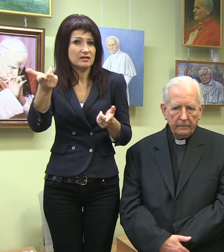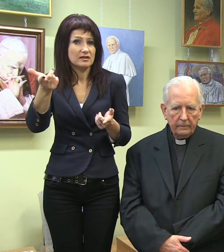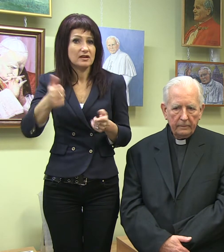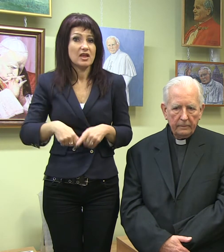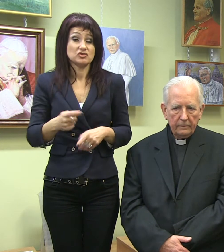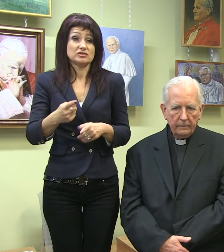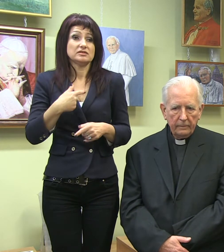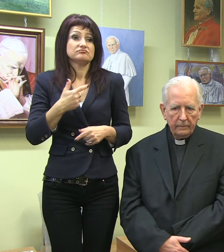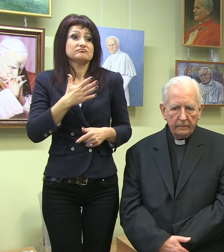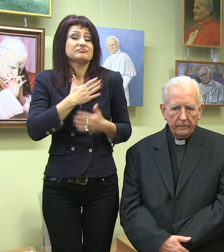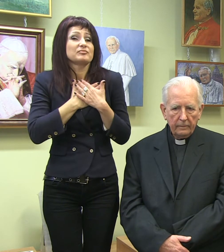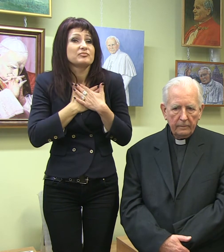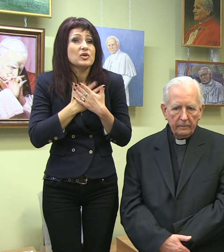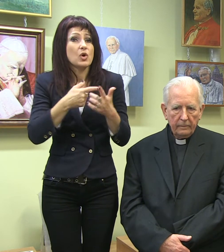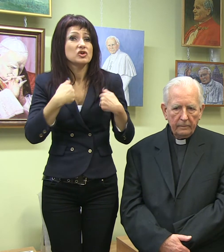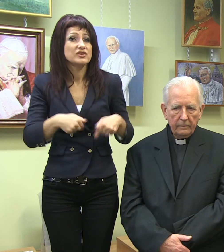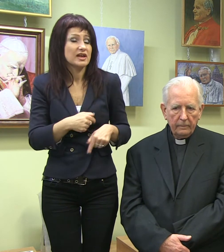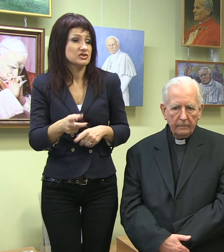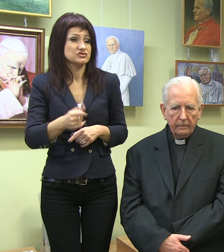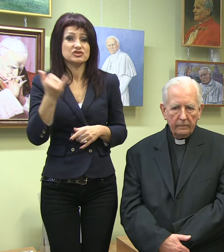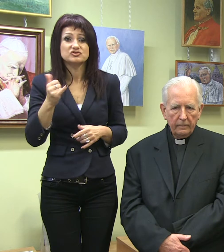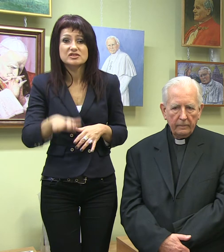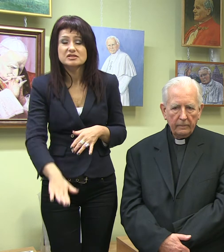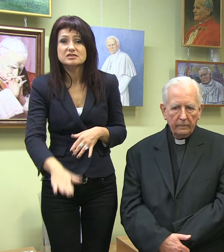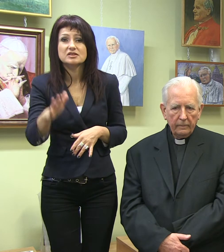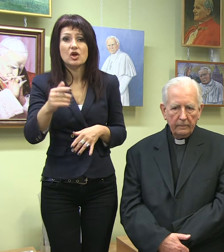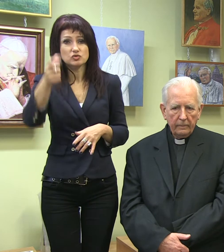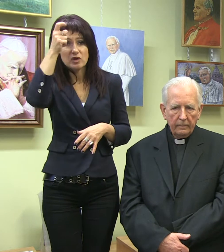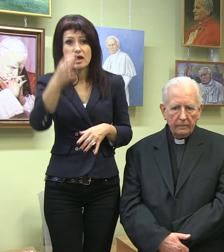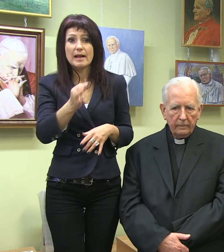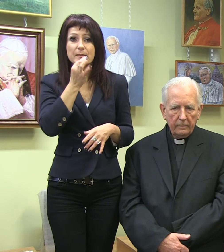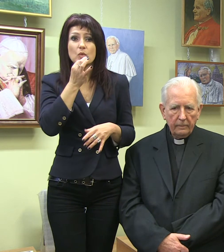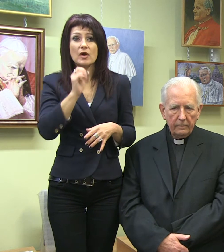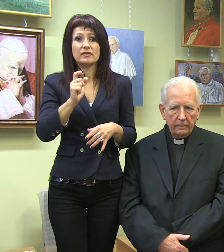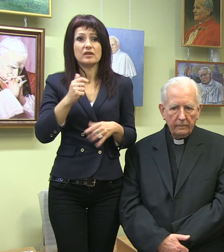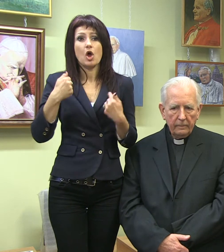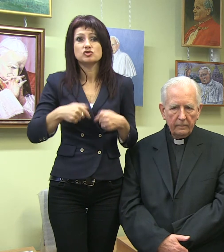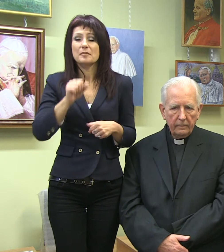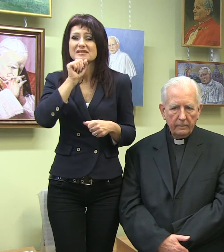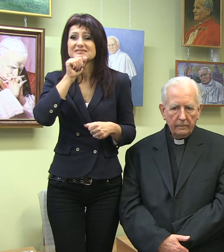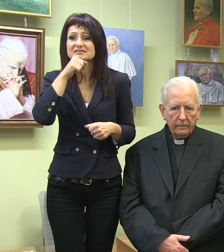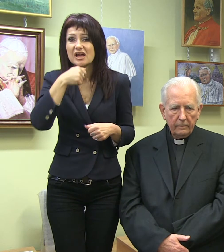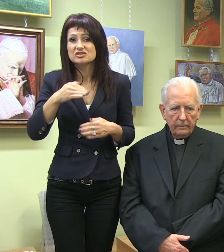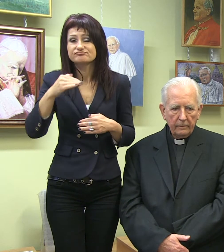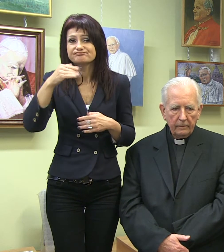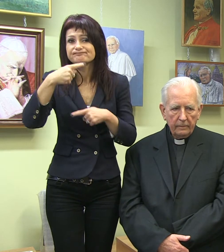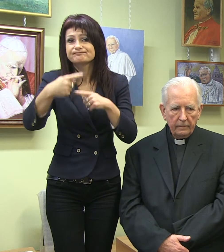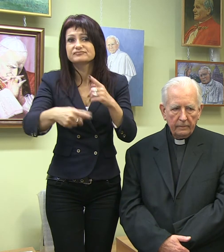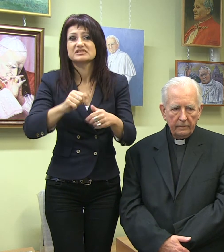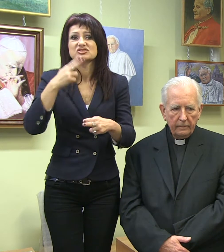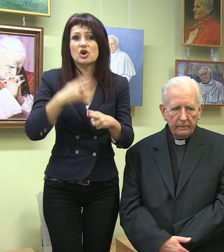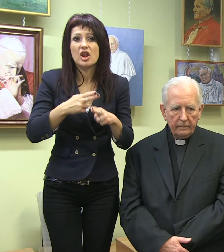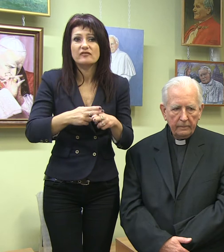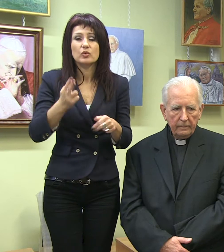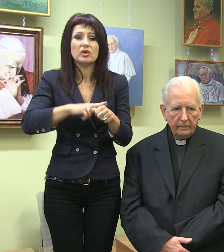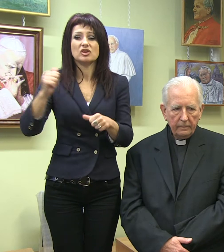czyli miłosierdzie, dziecko, człowiek młody, osoba starsza, schorowana, która czeka na nasze